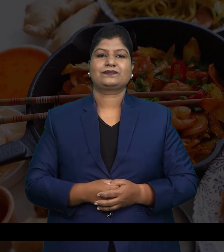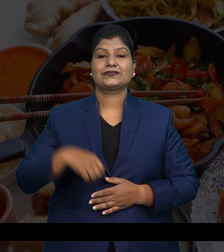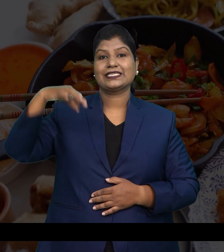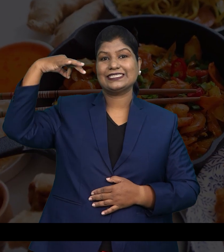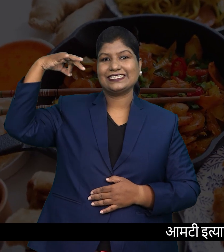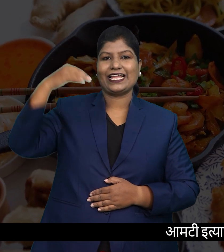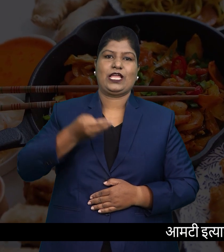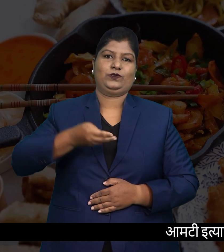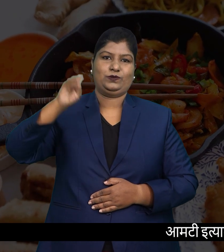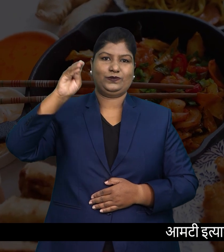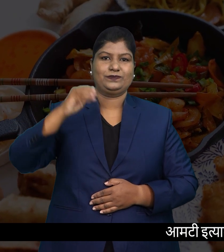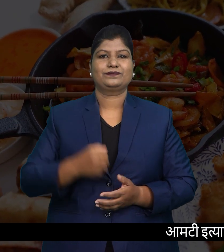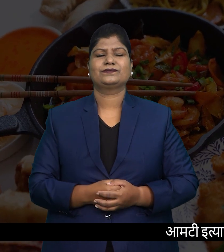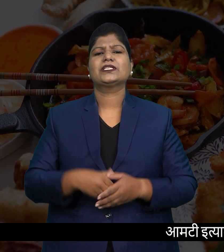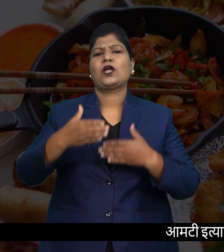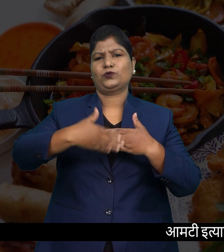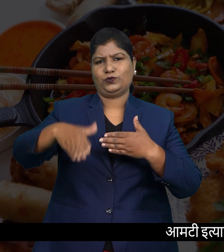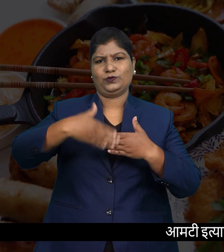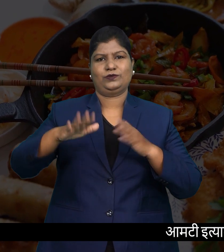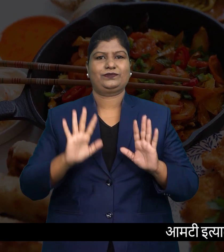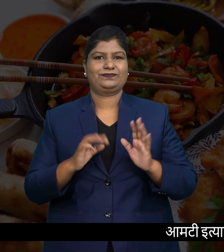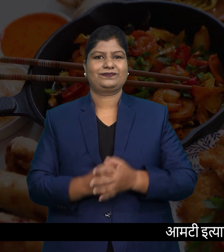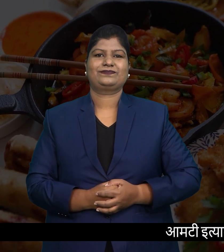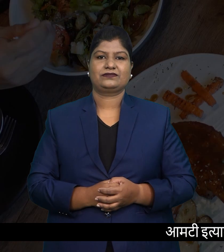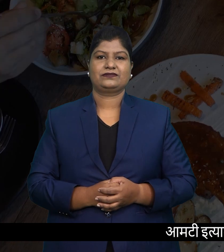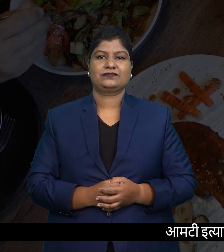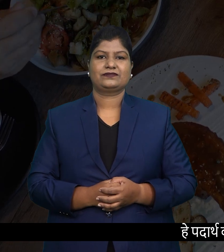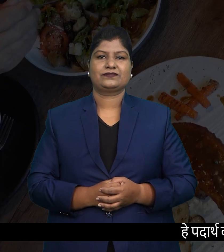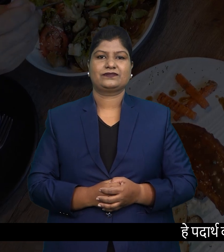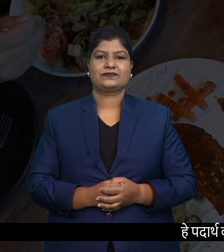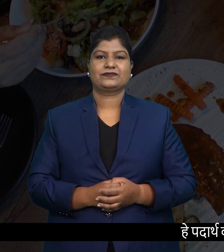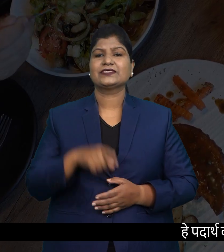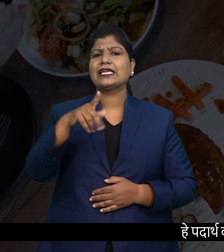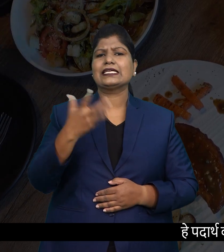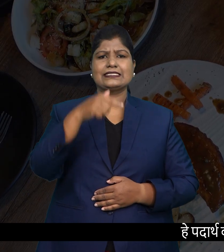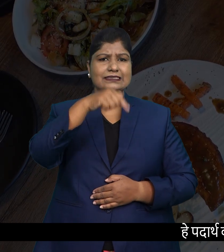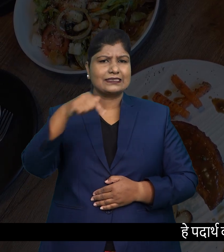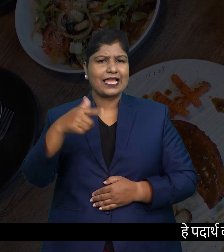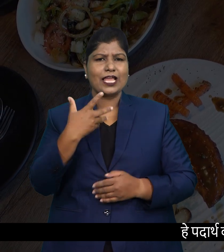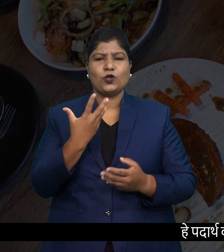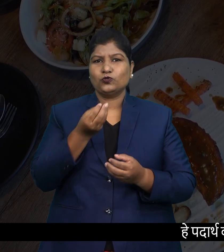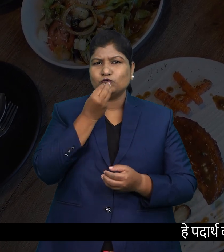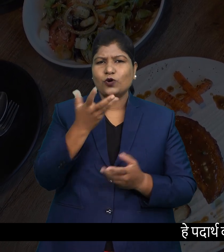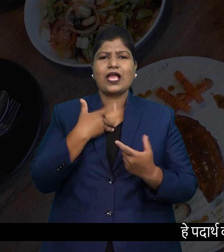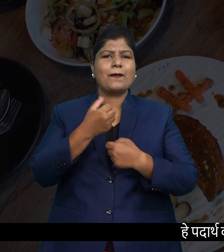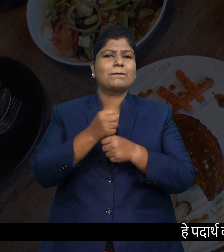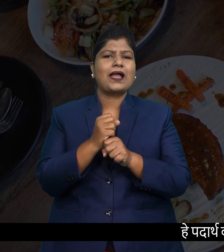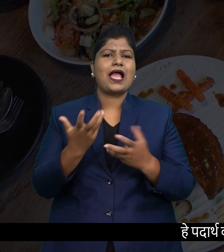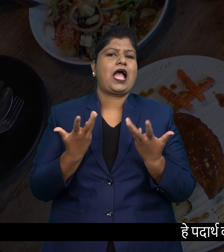वांगी, आमटी इत्यादींचा समावेश असू शकतो. हे पदार्थ कसे तयार केले जातात?